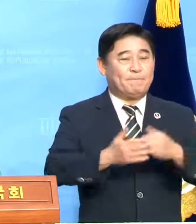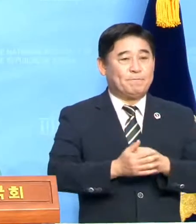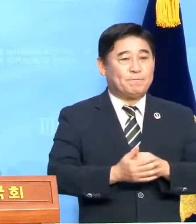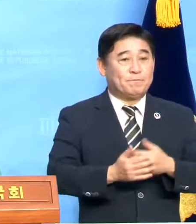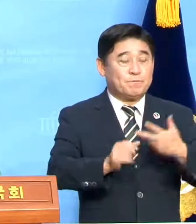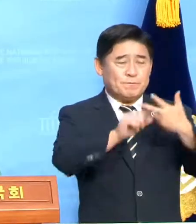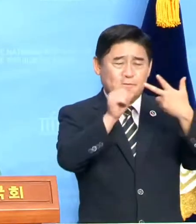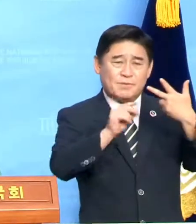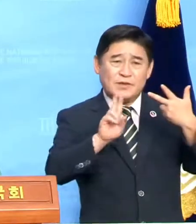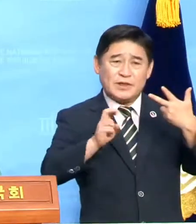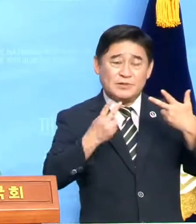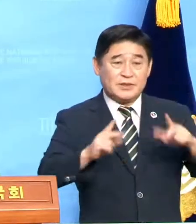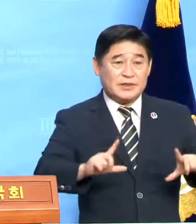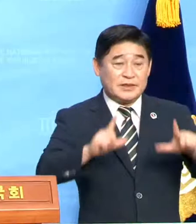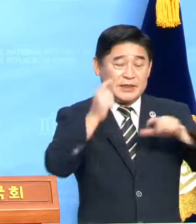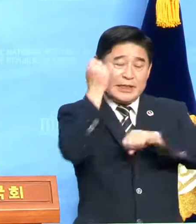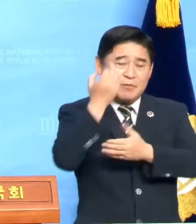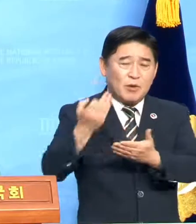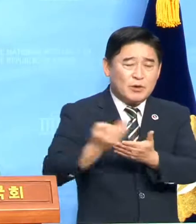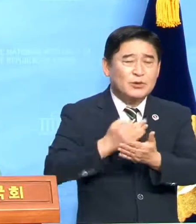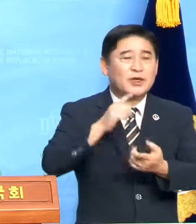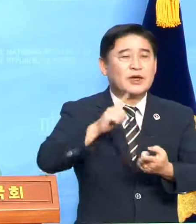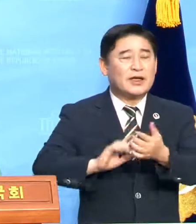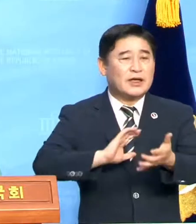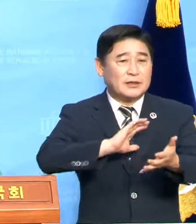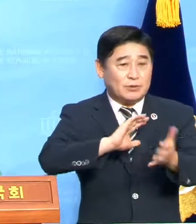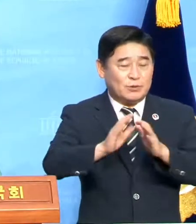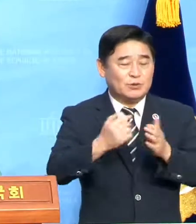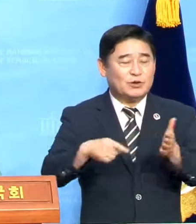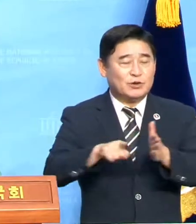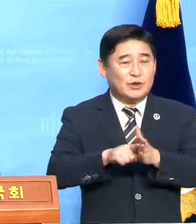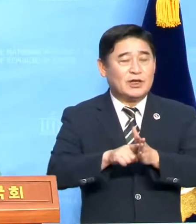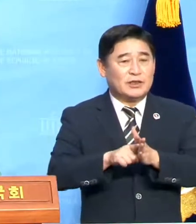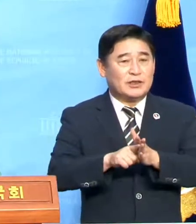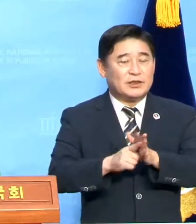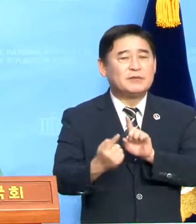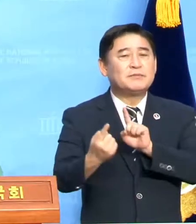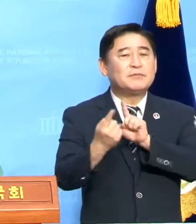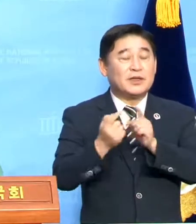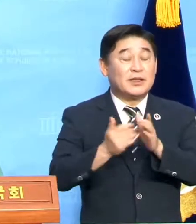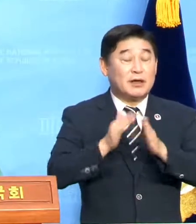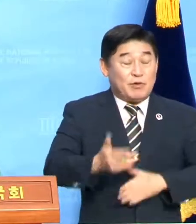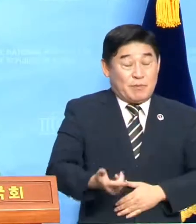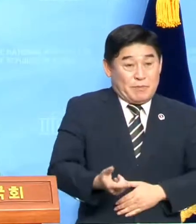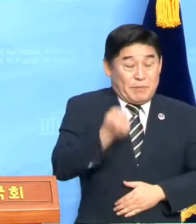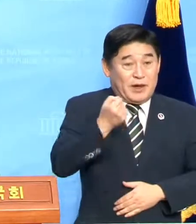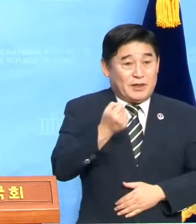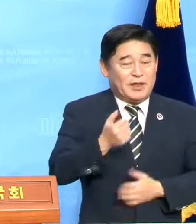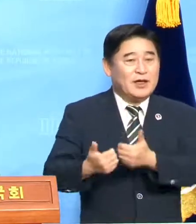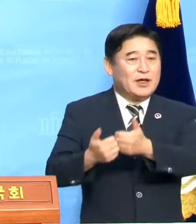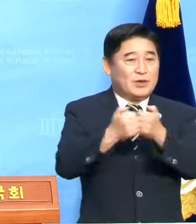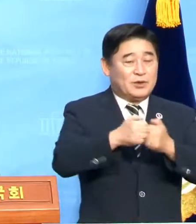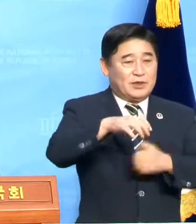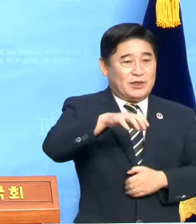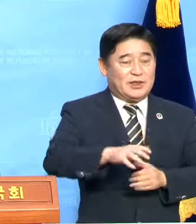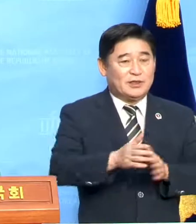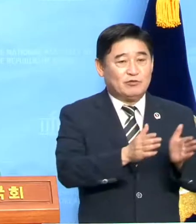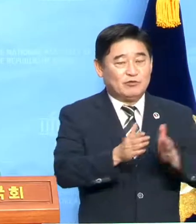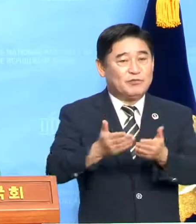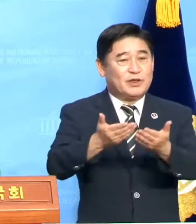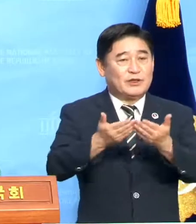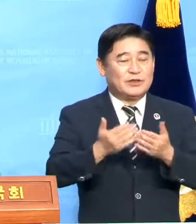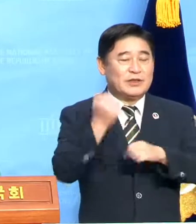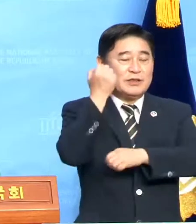지난 7월 22일 기본소득 논의를 위한 소수 정당 간의 만남이 5 이렇게 빠르게 본격적인 논의의 장을 마련하신